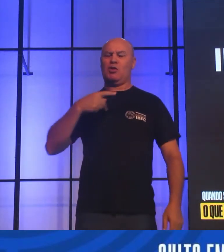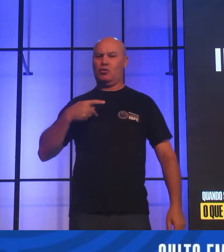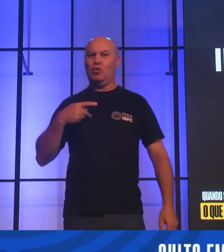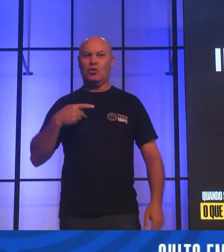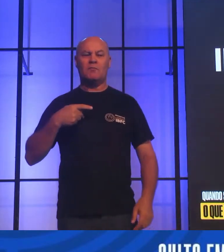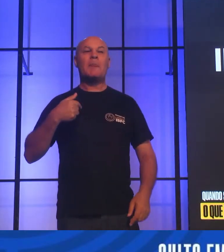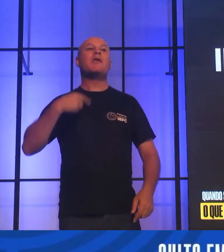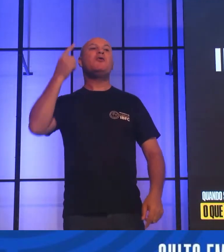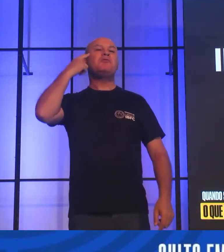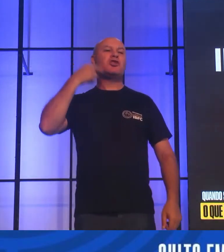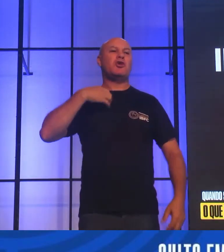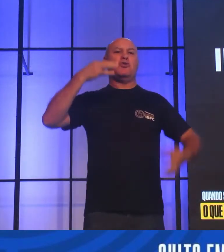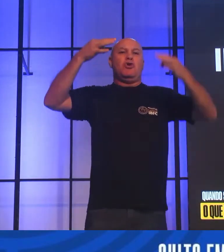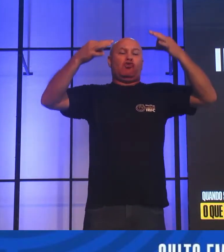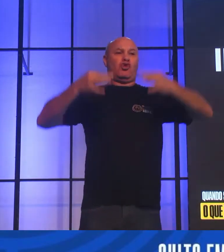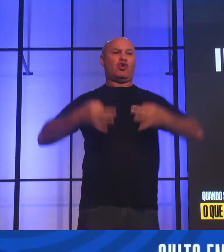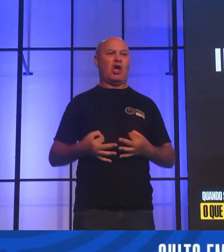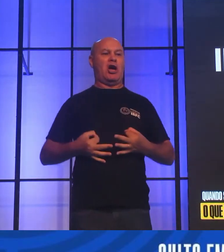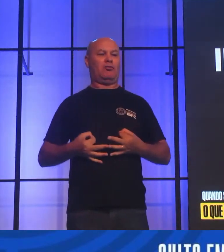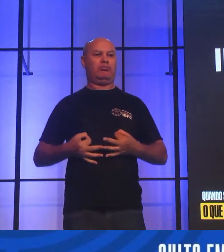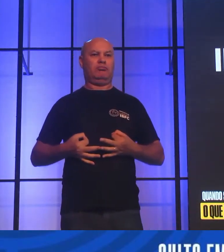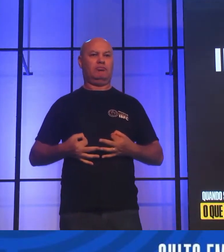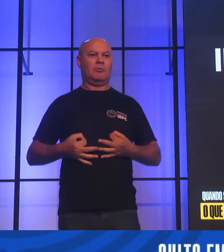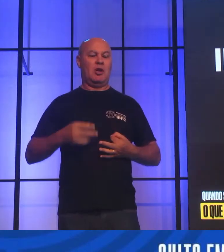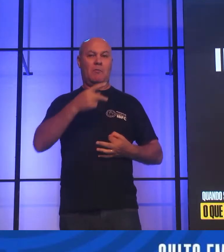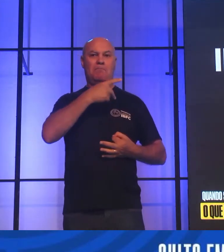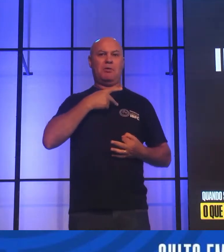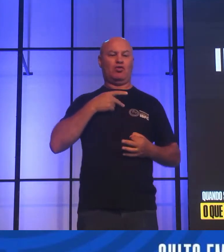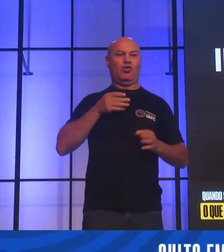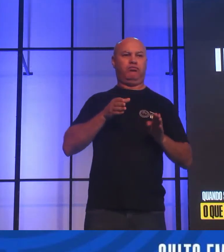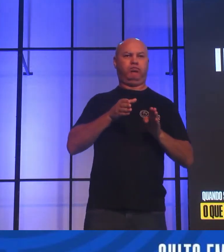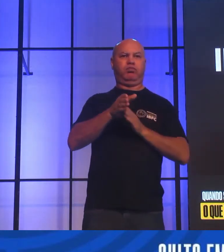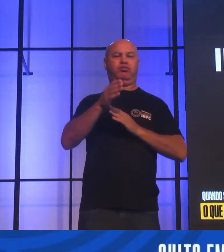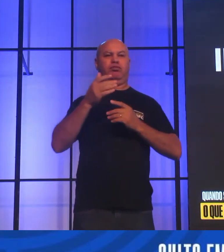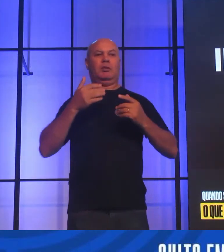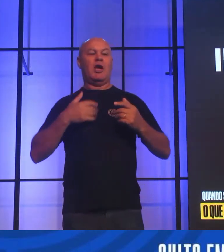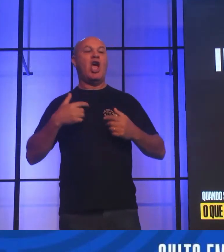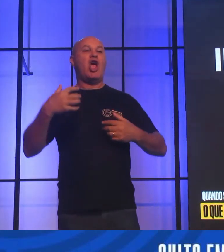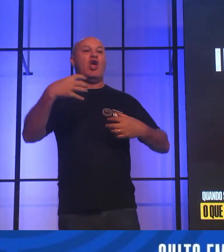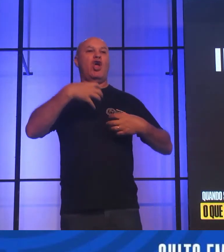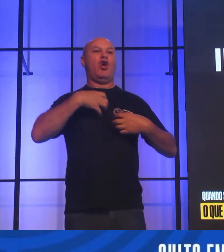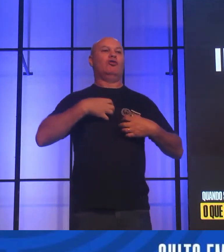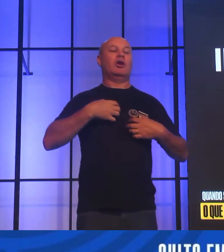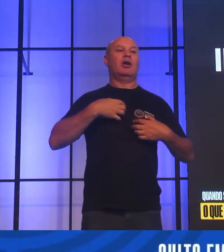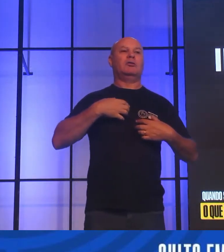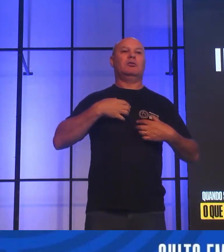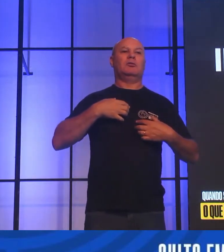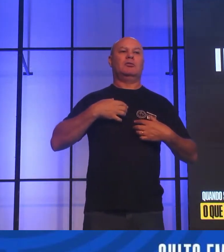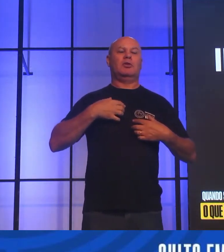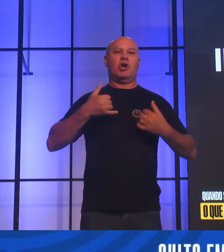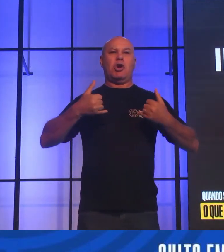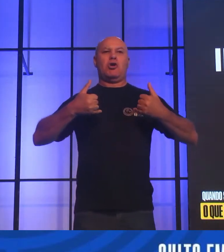de intervir, mas a minha reação foi intempestiva.